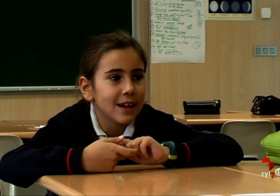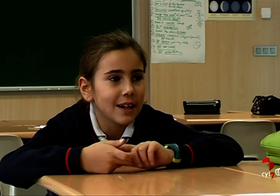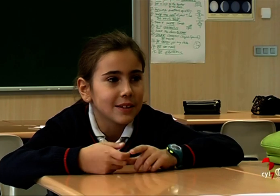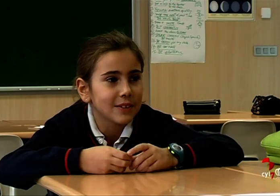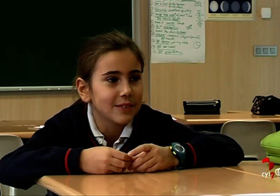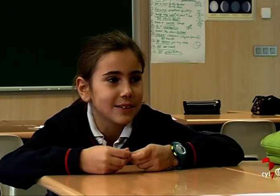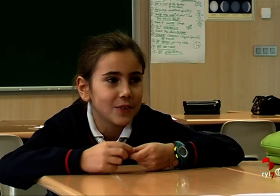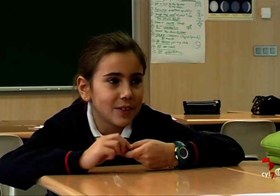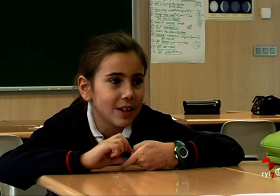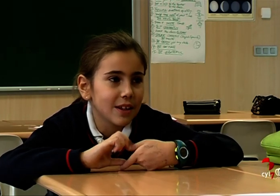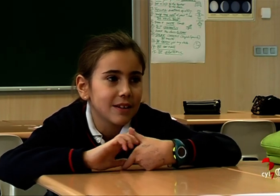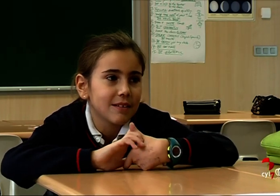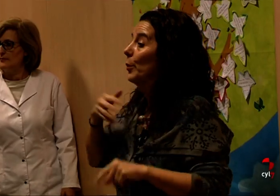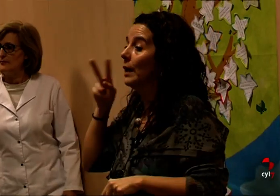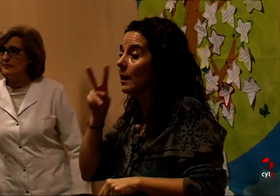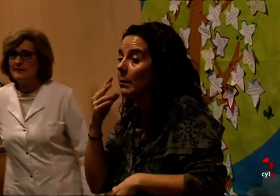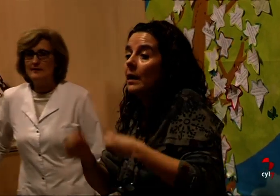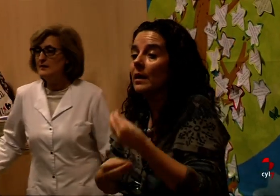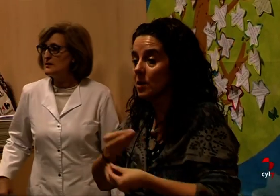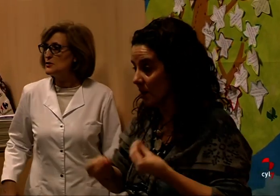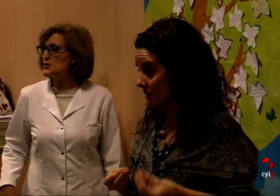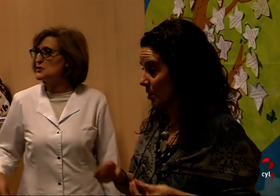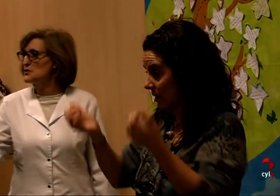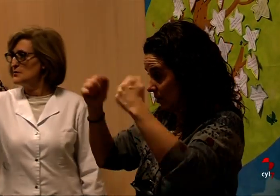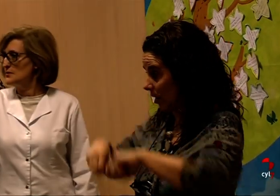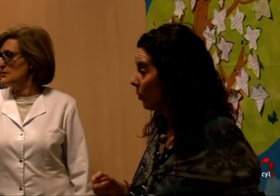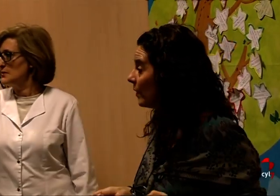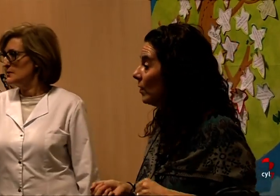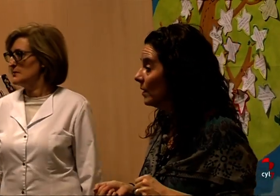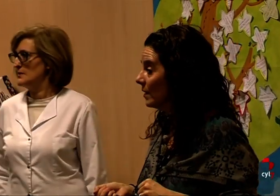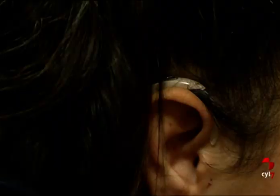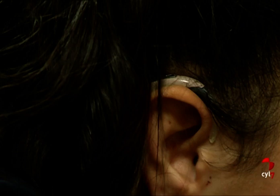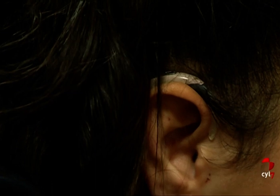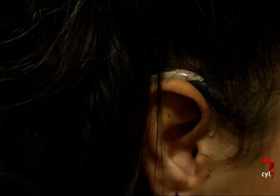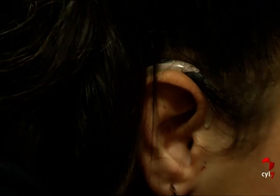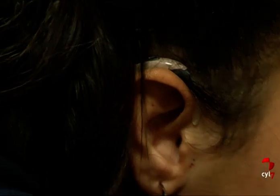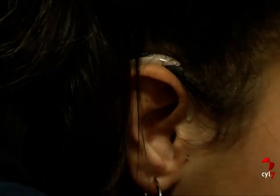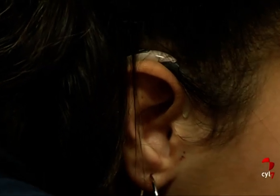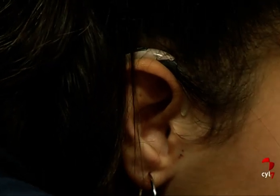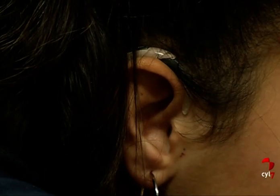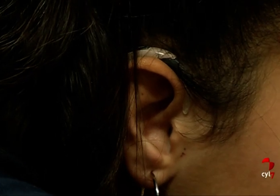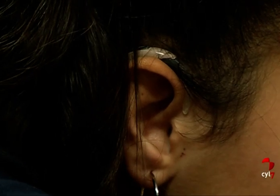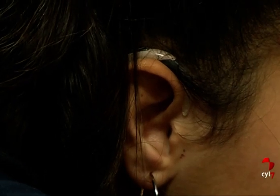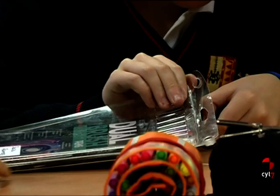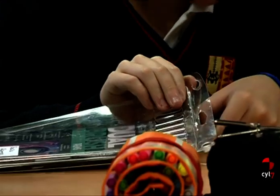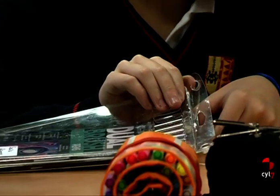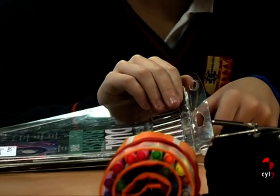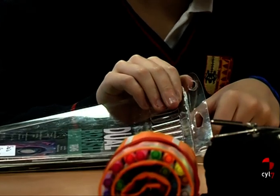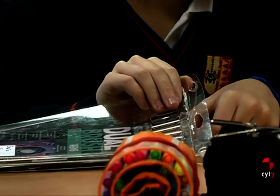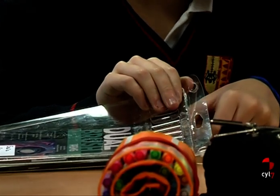las mismas oportunidades. El empeño del equipo directivo por integrar a 16 alumnos con deficiencia auditiva les ha llevado a